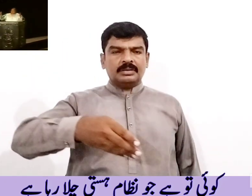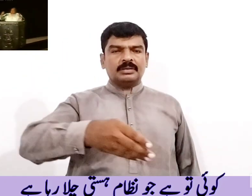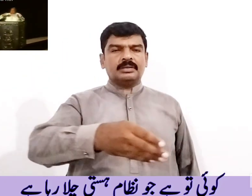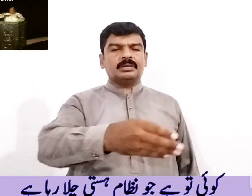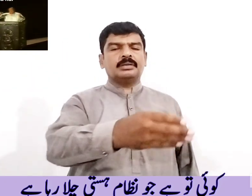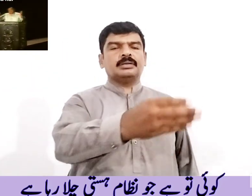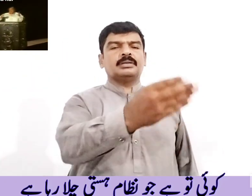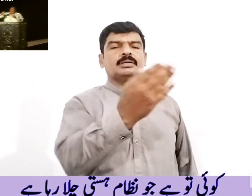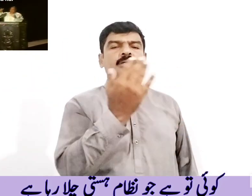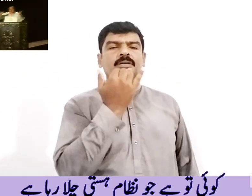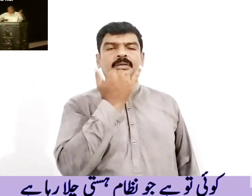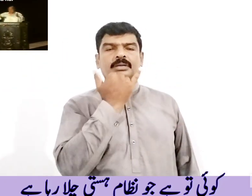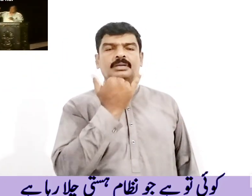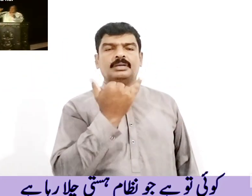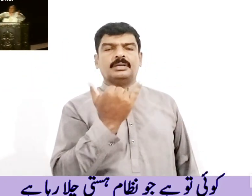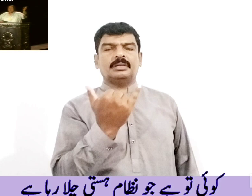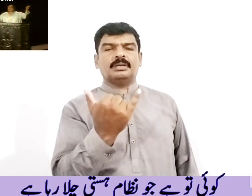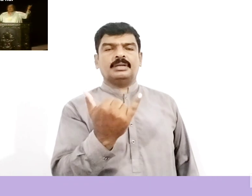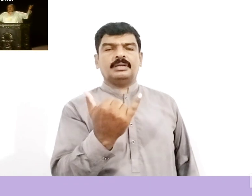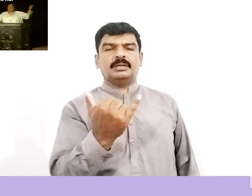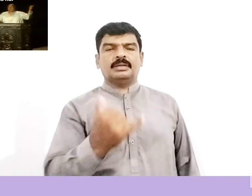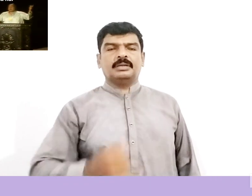चला रहा